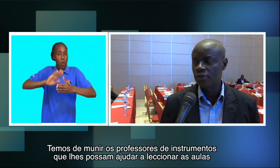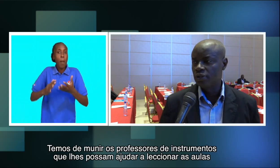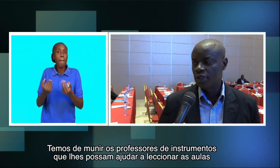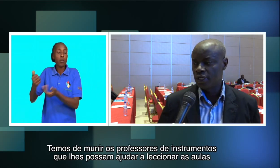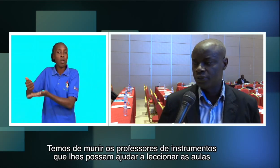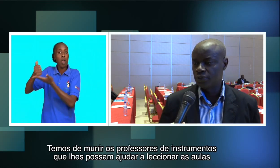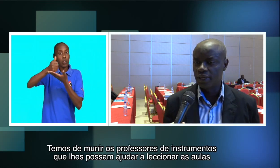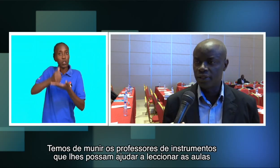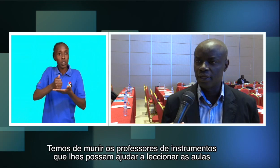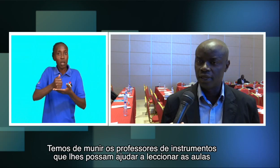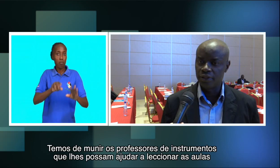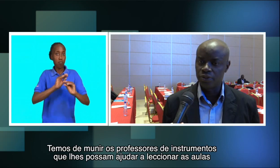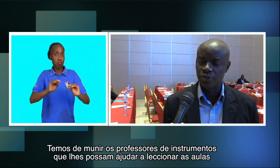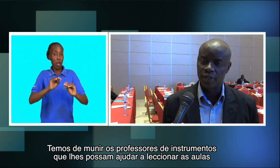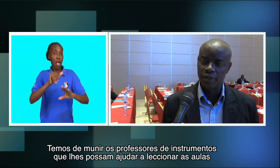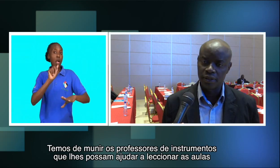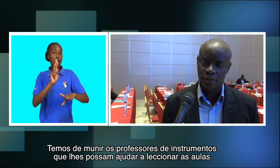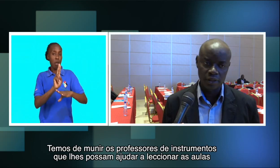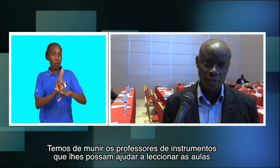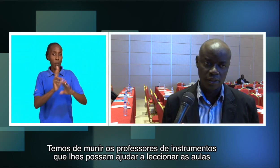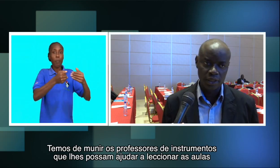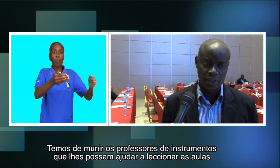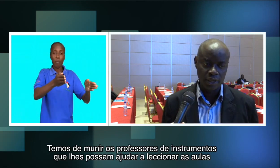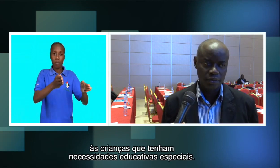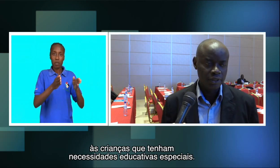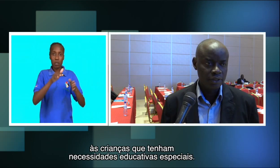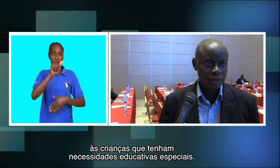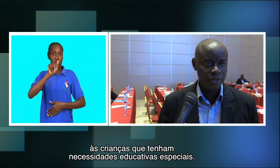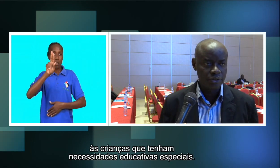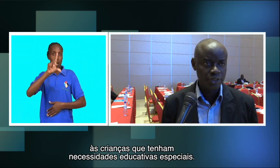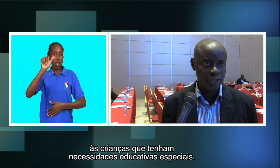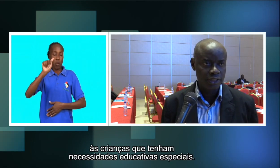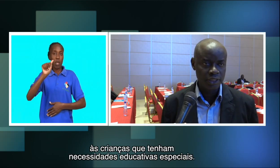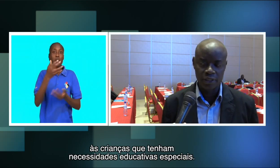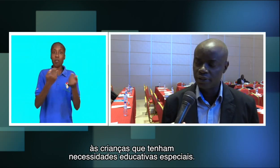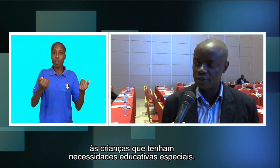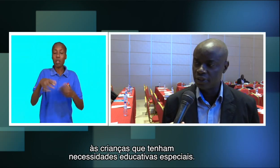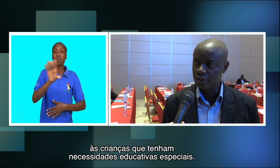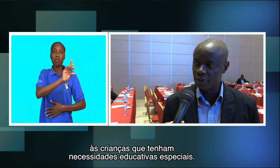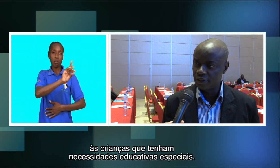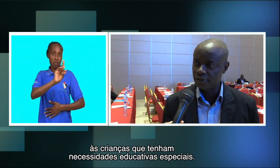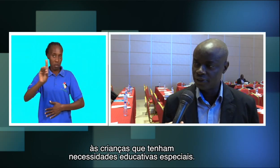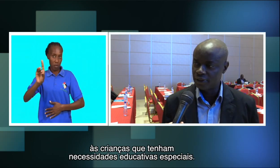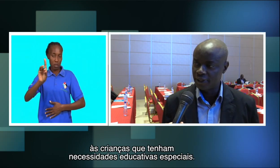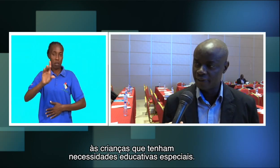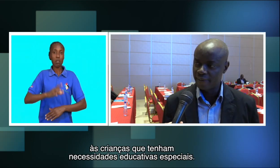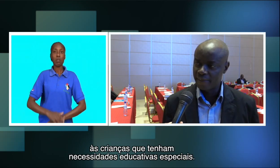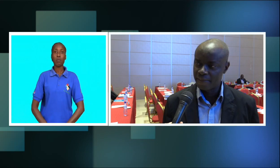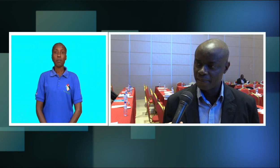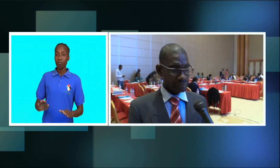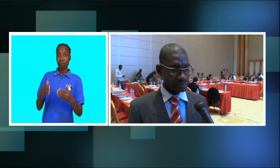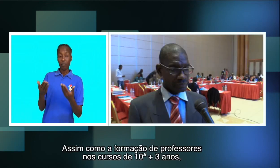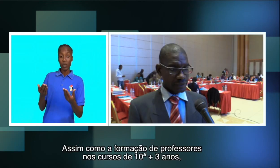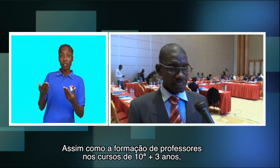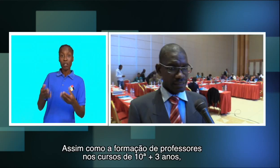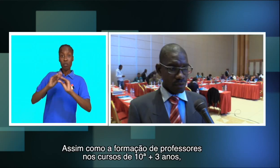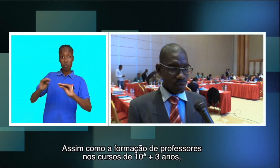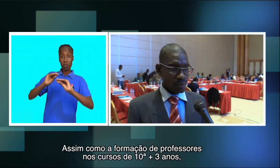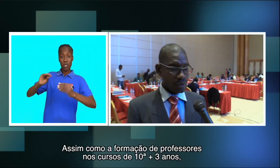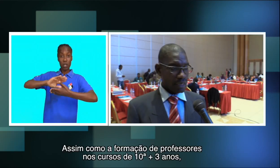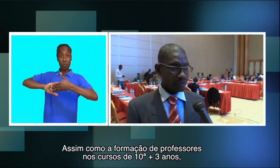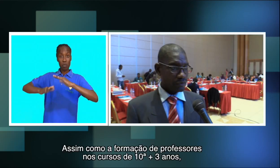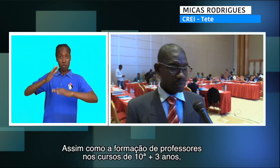possam ajudar a lecionar as aulas às nossas crianças que tenham necessidade educativa especial.